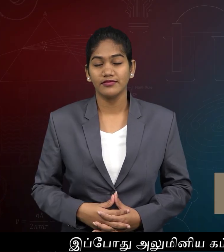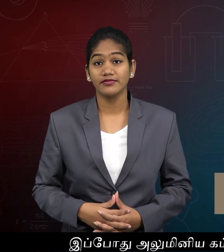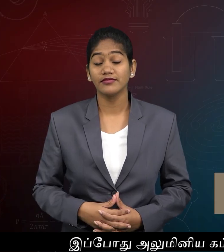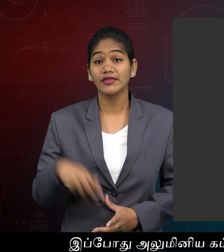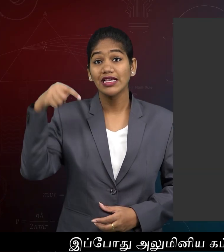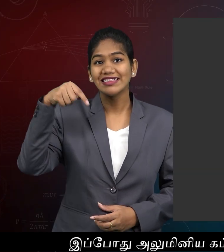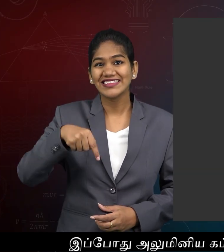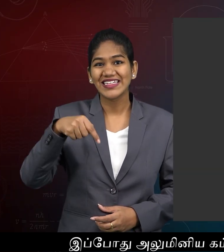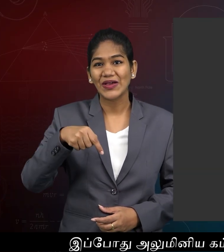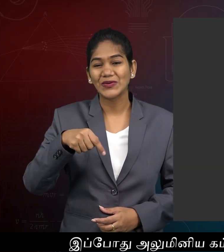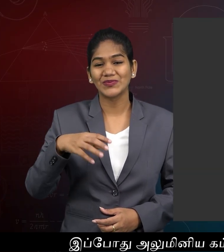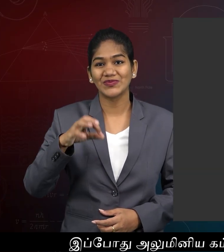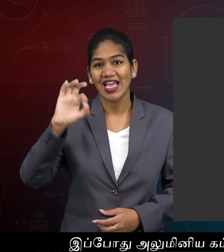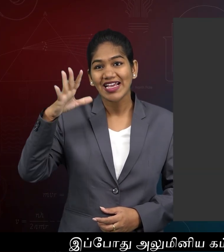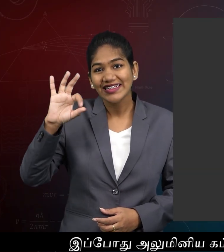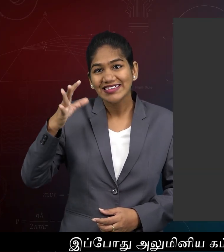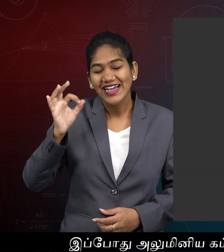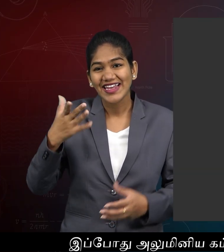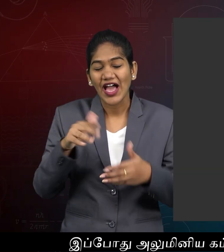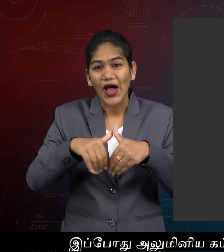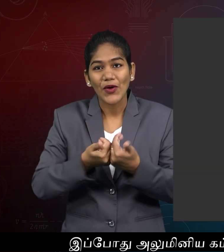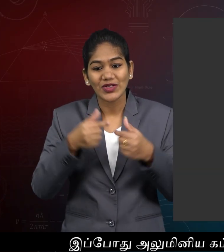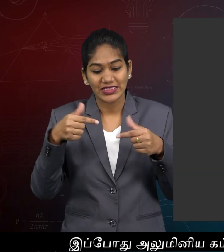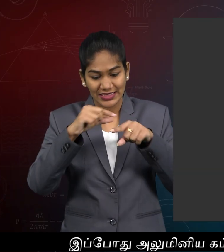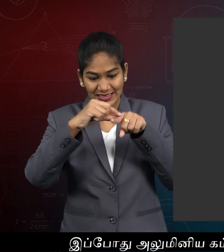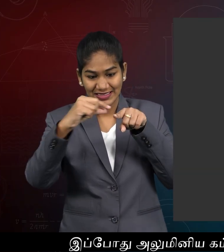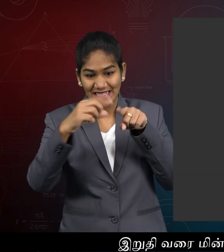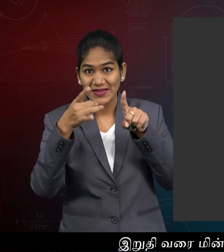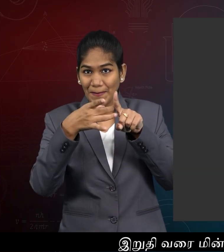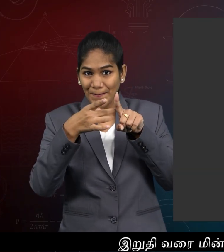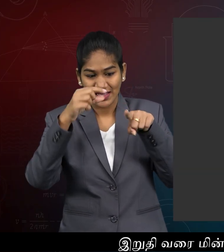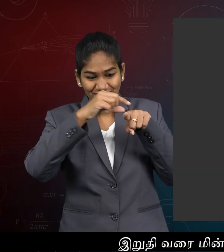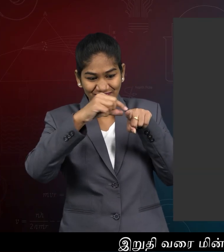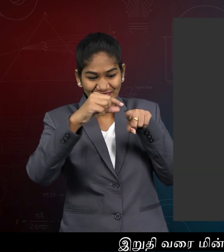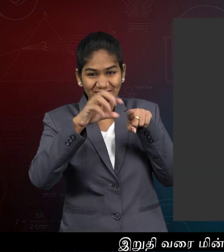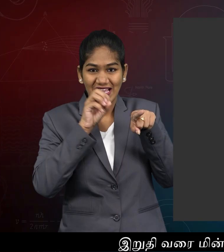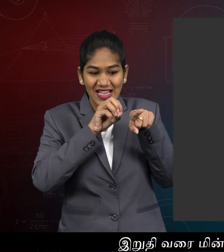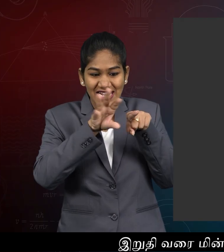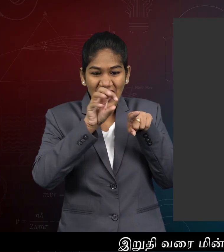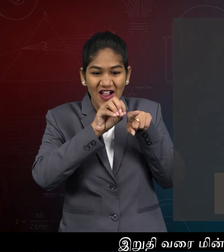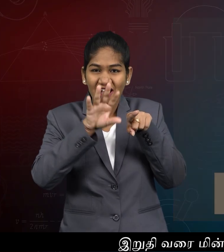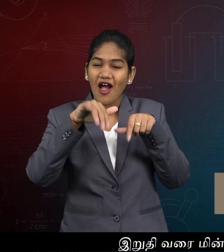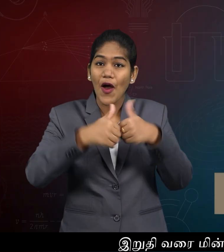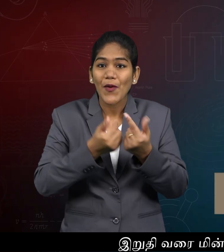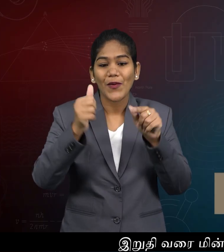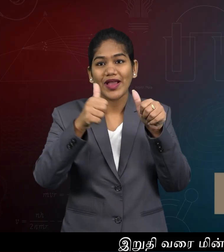இப்போது அலுமினிய கம்பியின் மூலம் பி முனையிலிருந்து ஏ இறுதி வரை மின்னோட்டத்தை அனுப்பவும்.